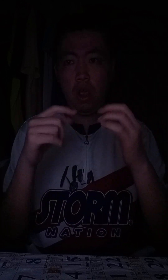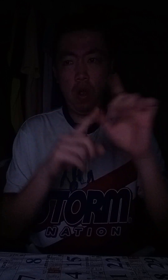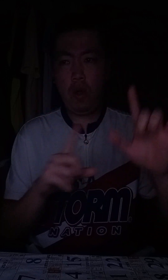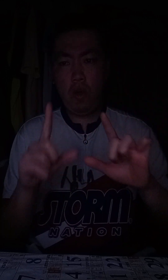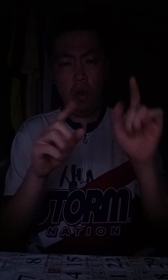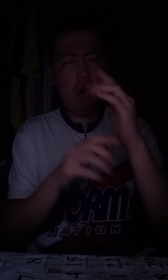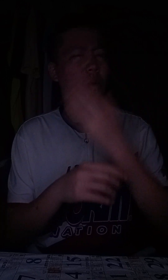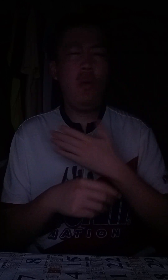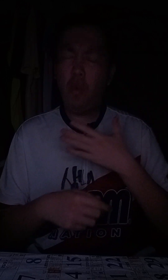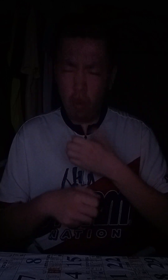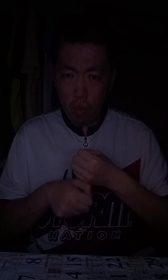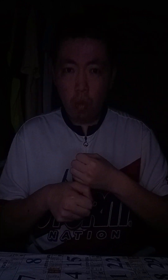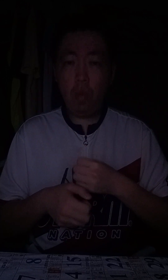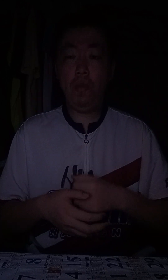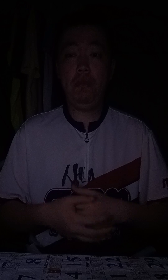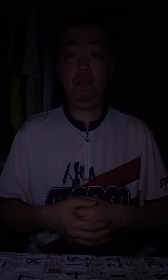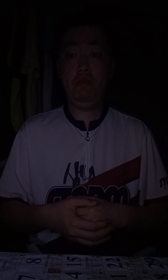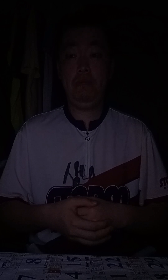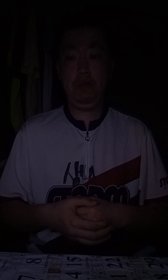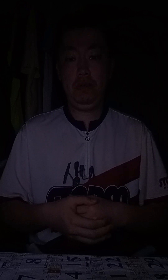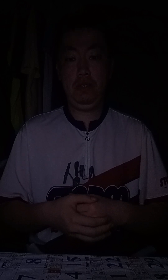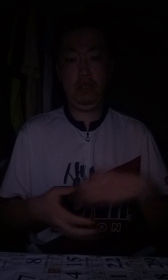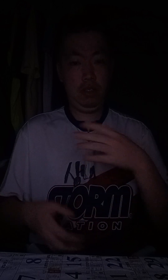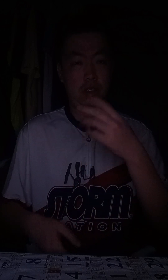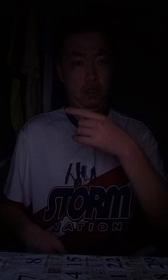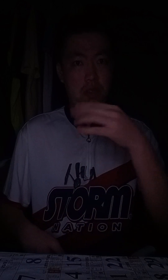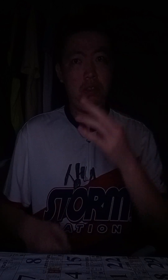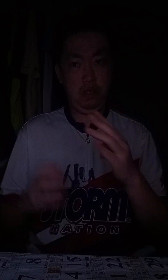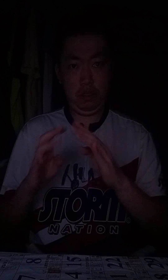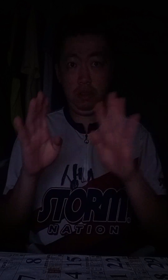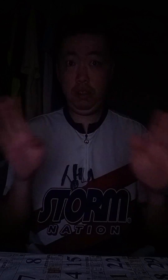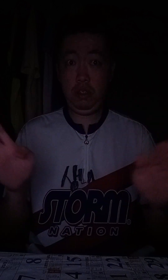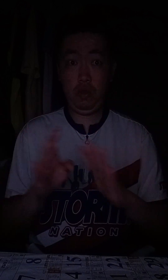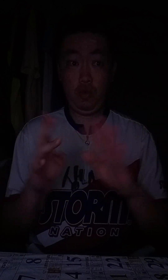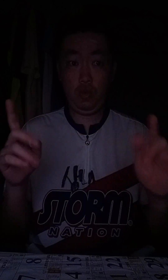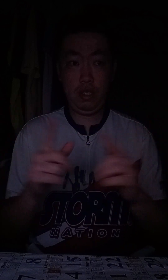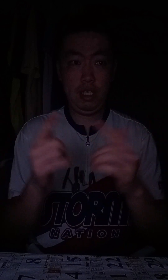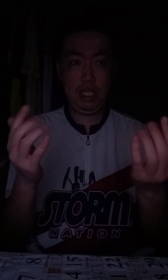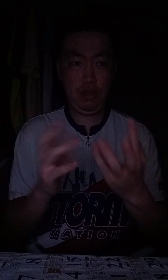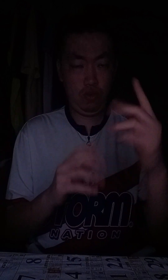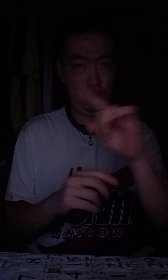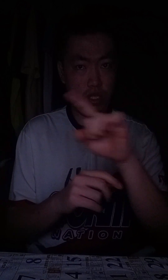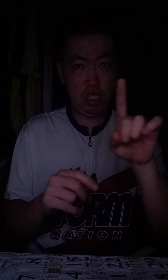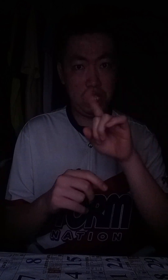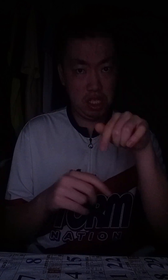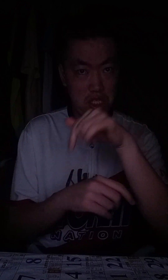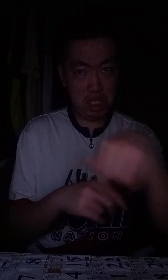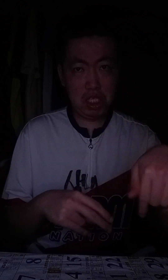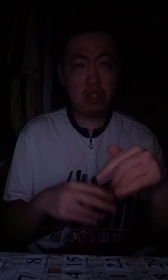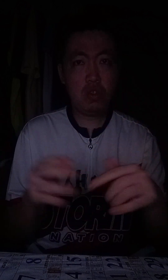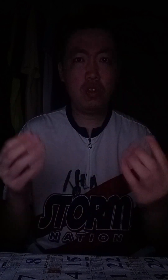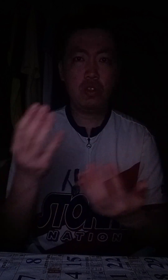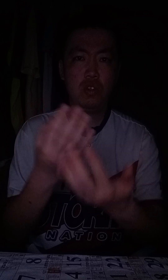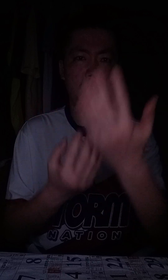인명피해는 없었습니다. 비슷한 시각 서울시 구로동에 있는 건물 지하 1층에서도 불이